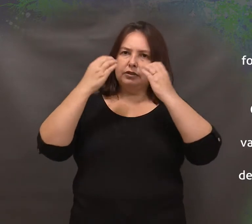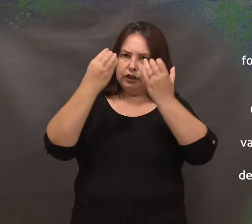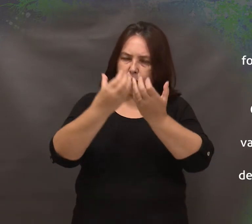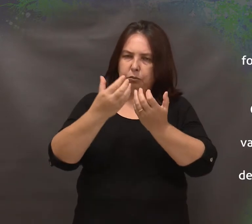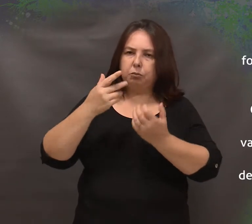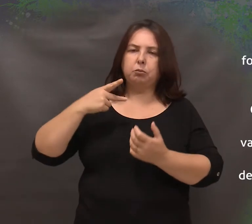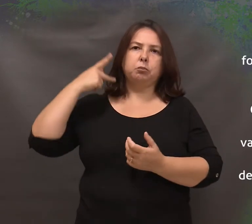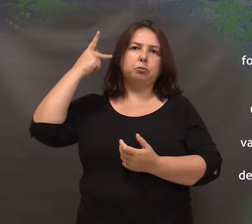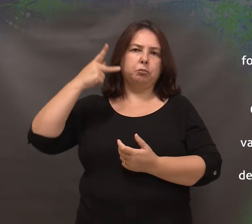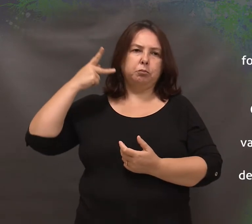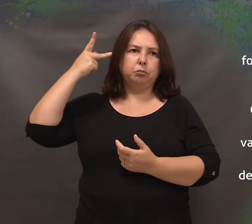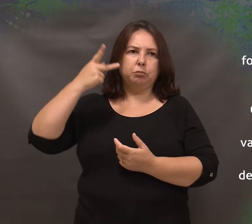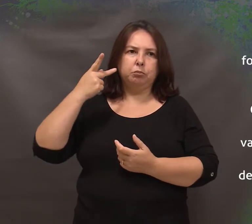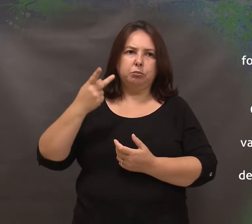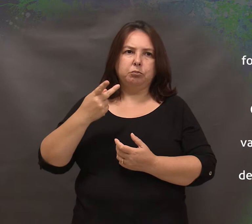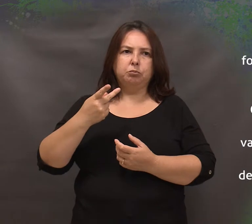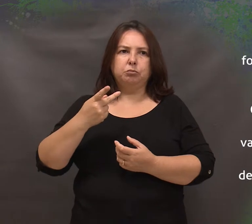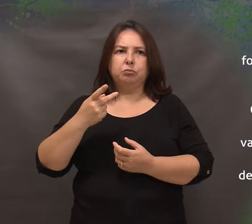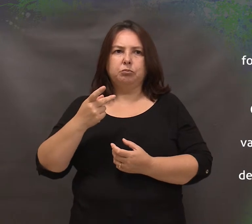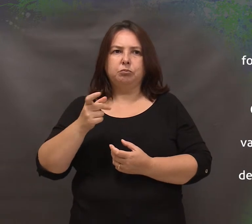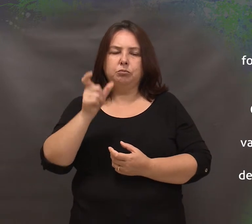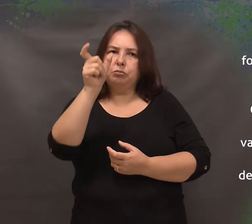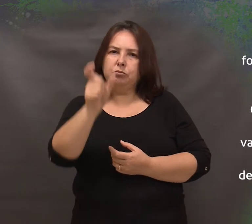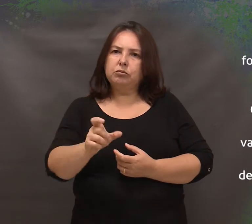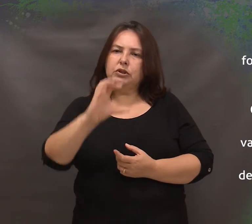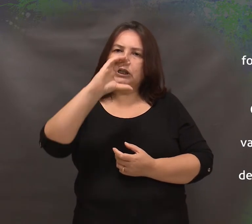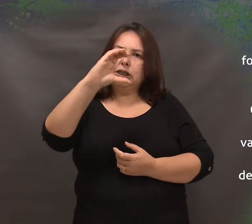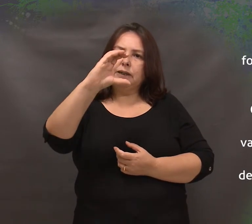pelo vereador Clédio Calegaro da Silveira,